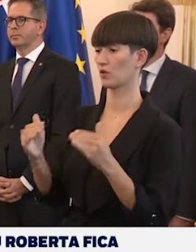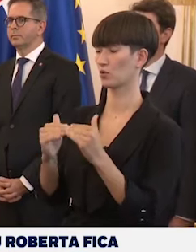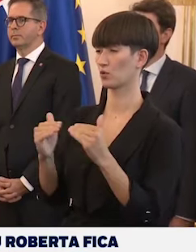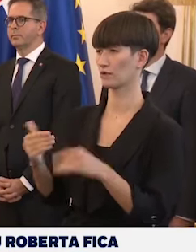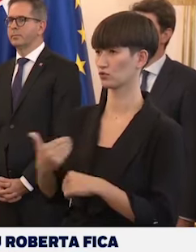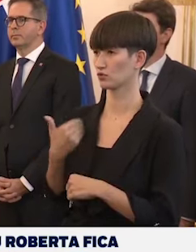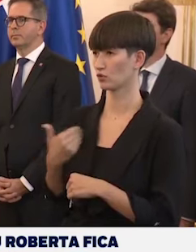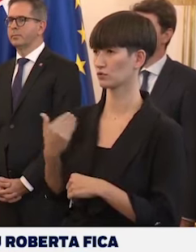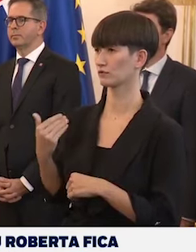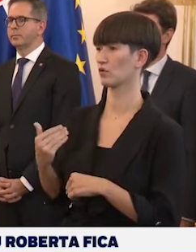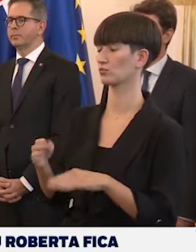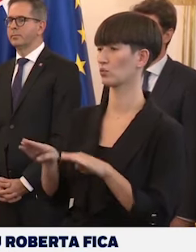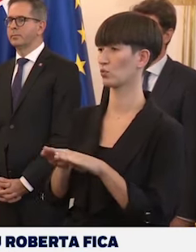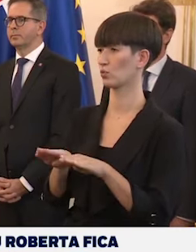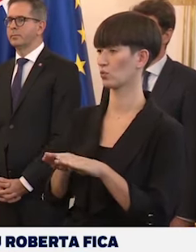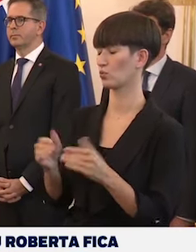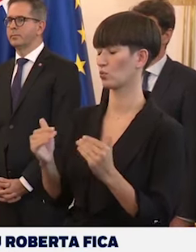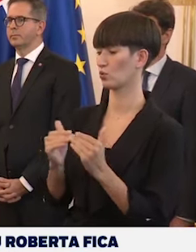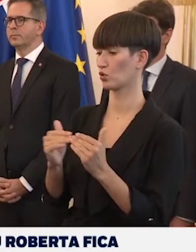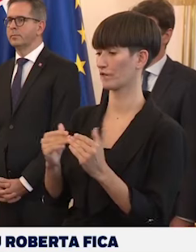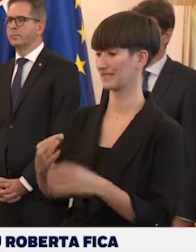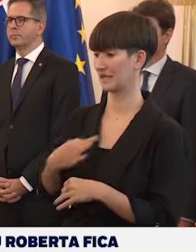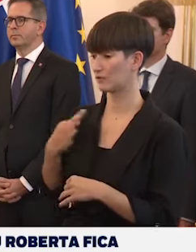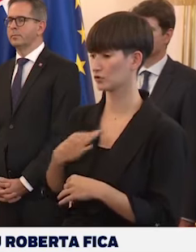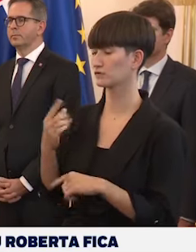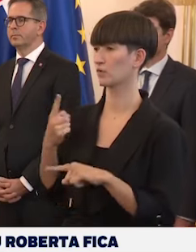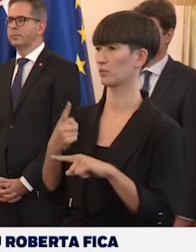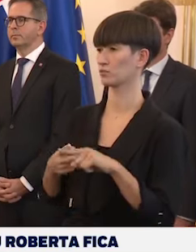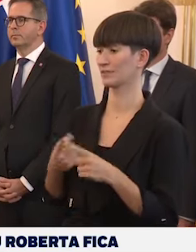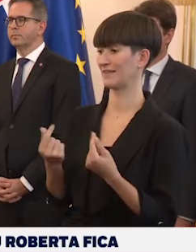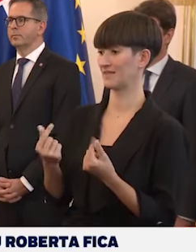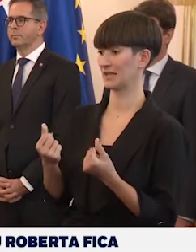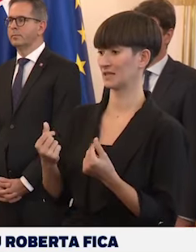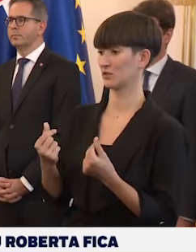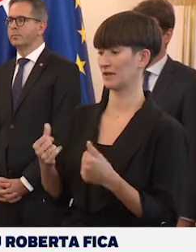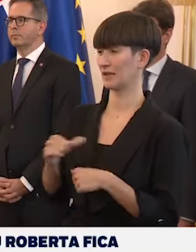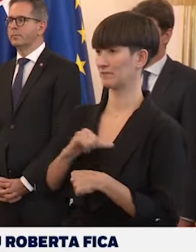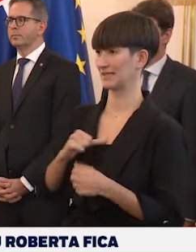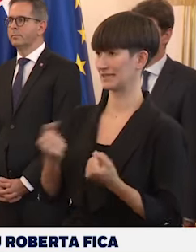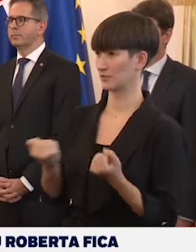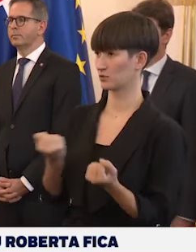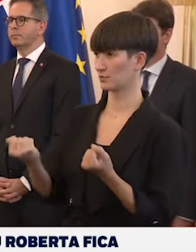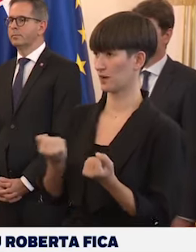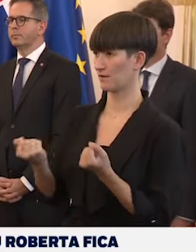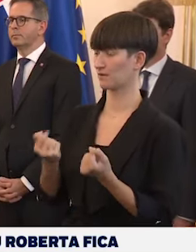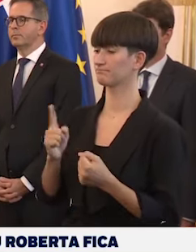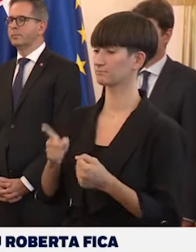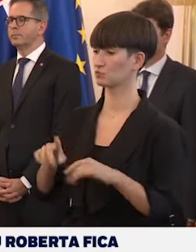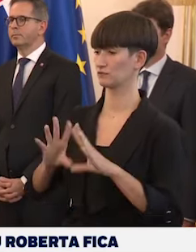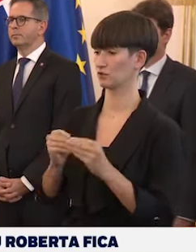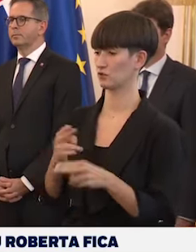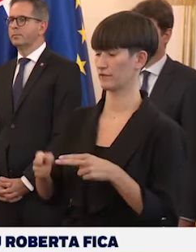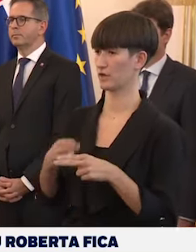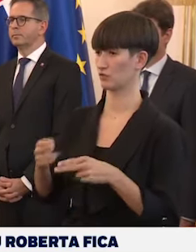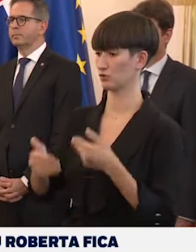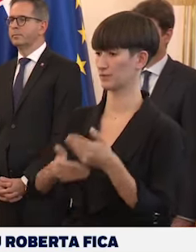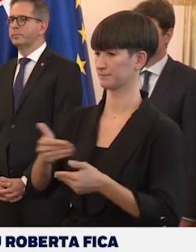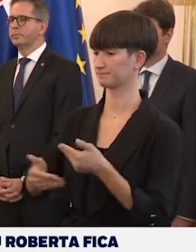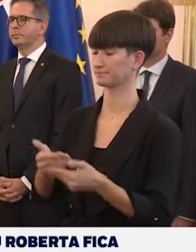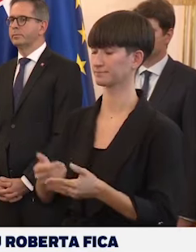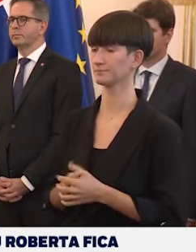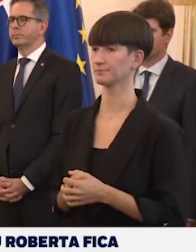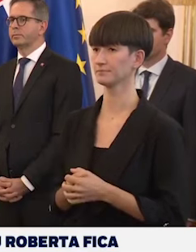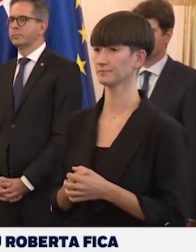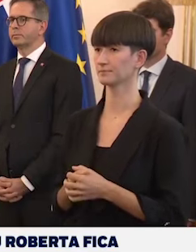školstva, zabezpečiť stabilitu financovania samospráv alebo naplňanie míľnikov plánu obnovy. Vítam v tejto